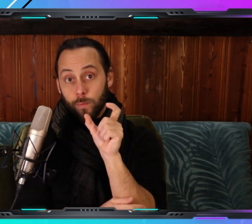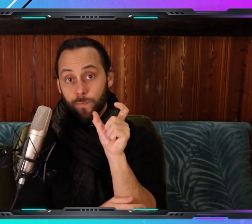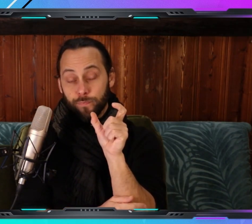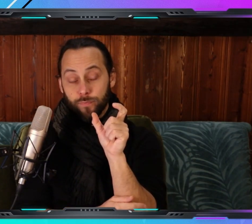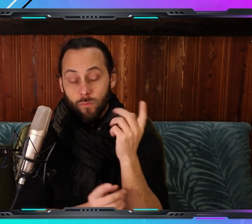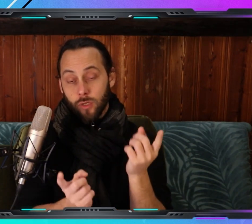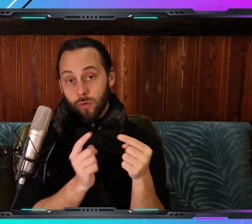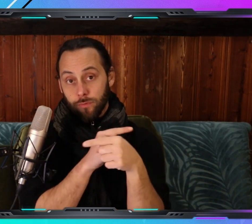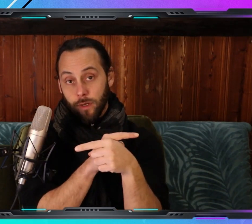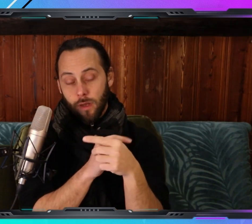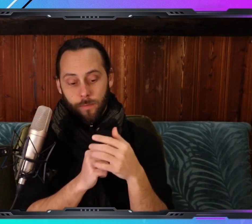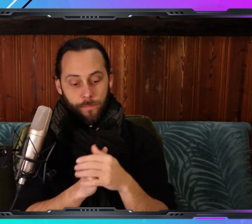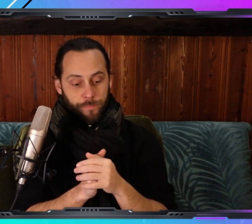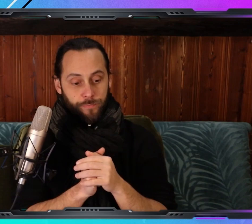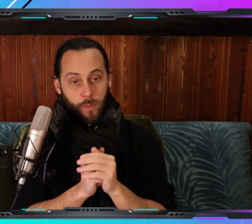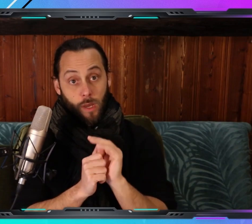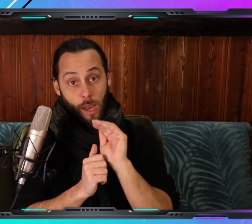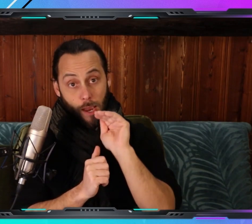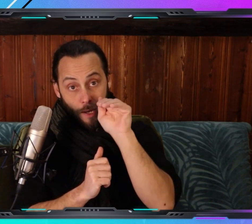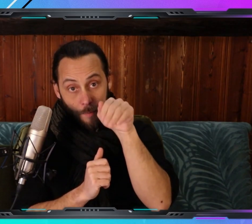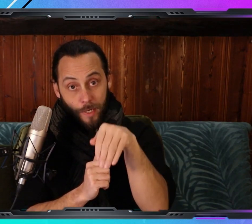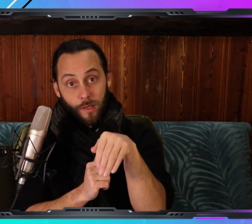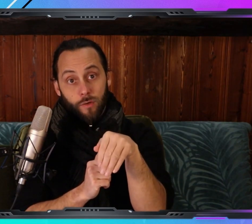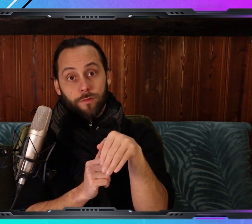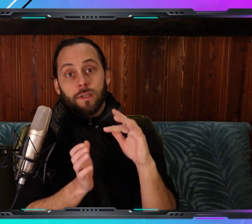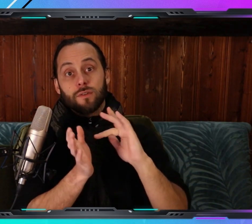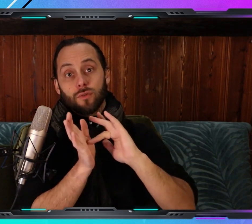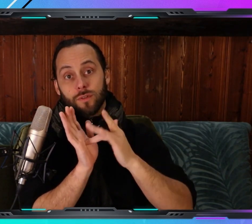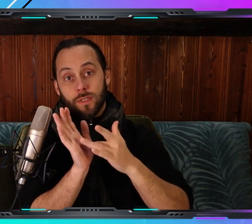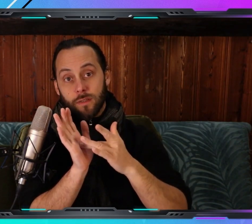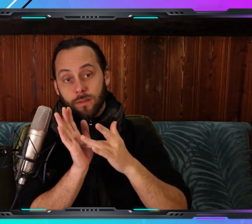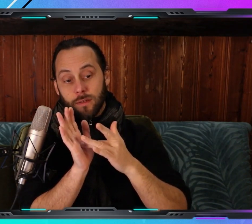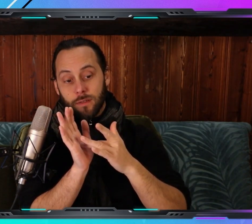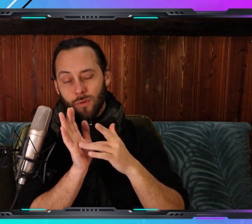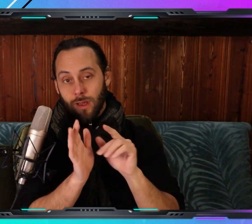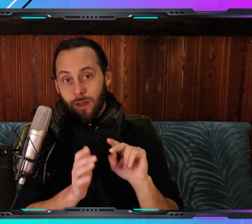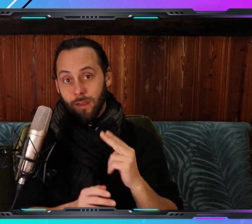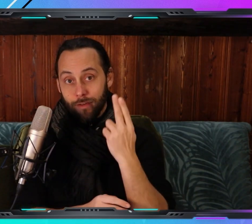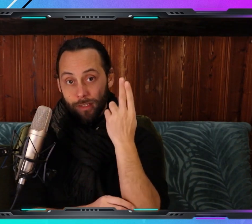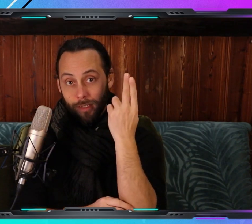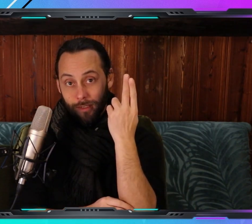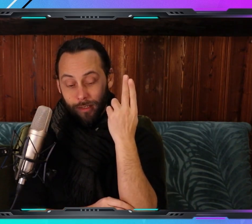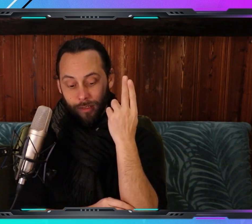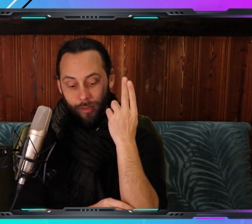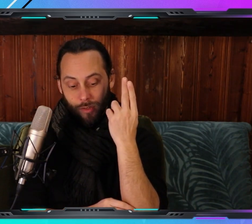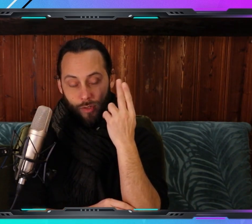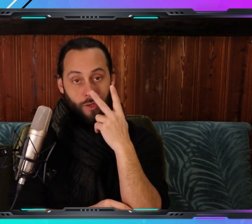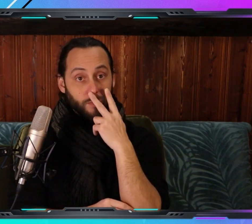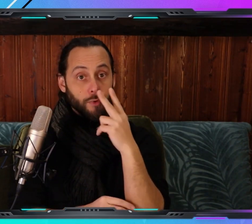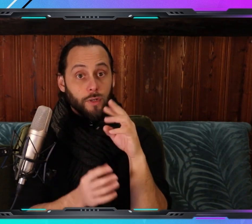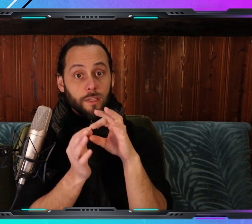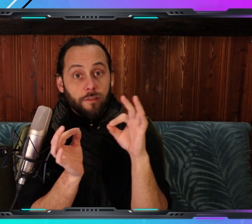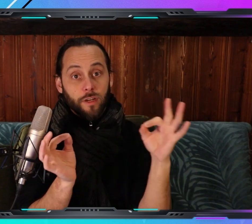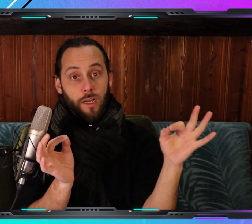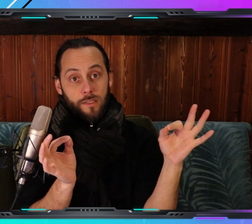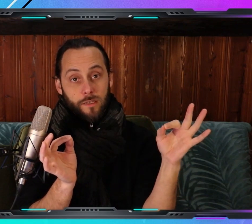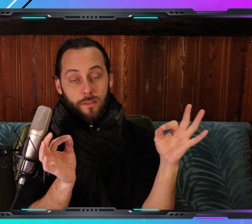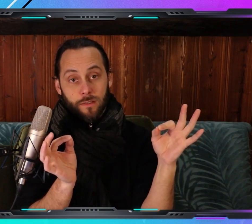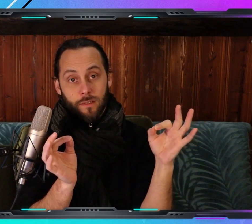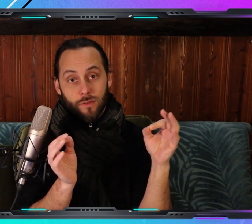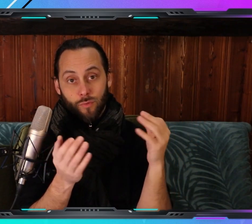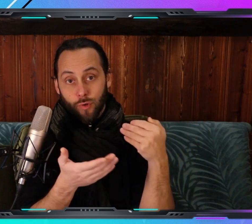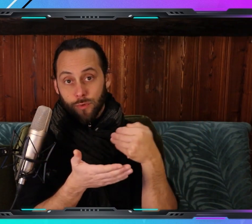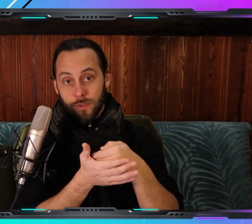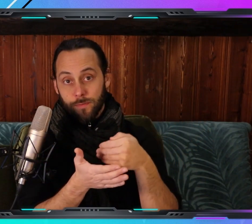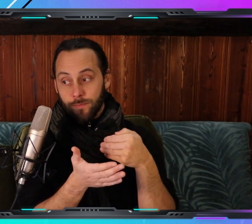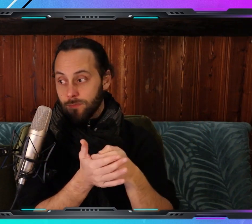mots. Voilà, des contraires. Et après, on va aller sur le site de la FSS pour regarder les phrases